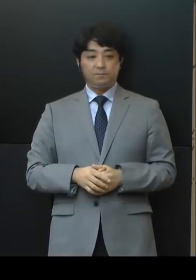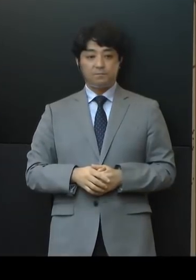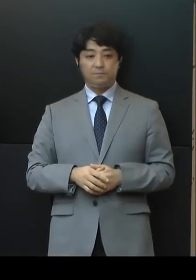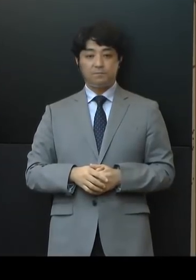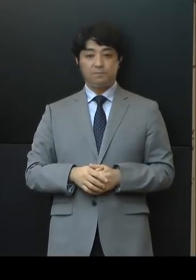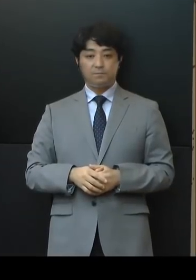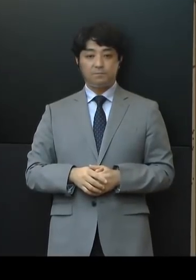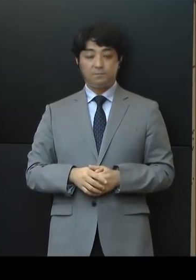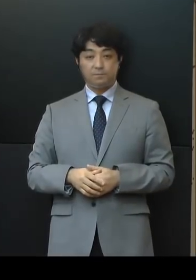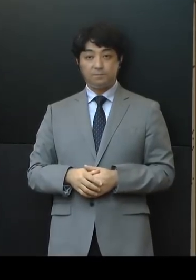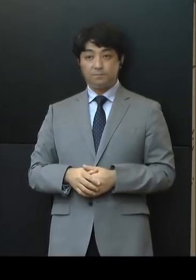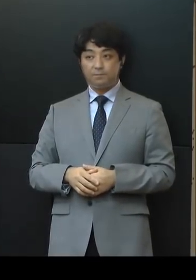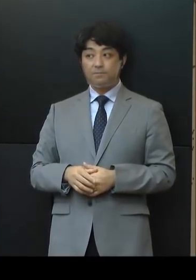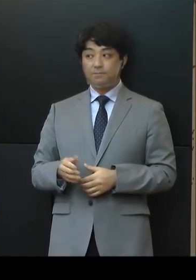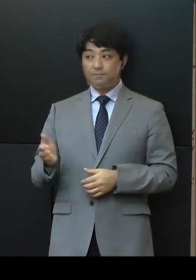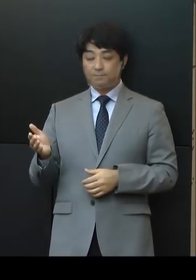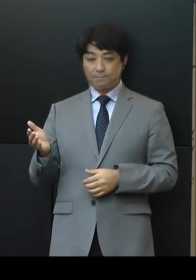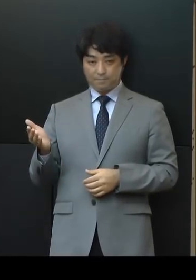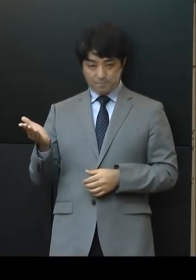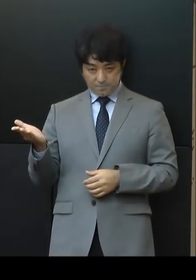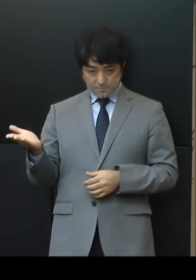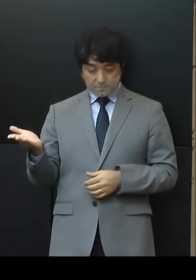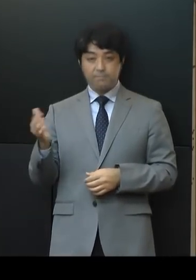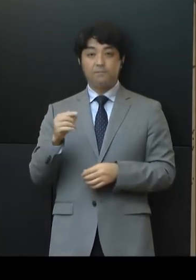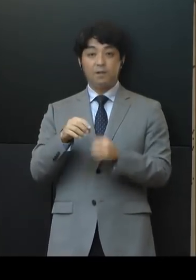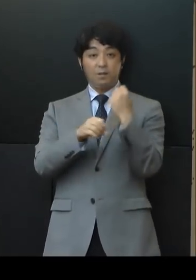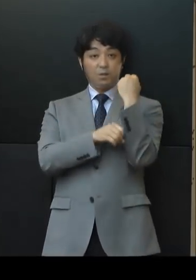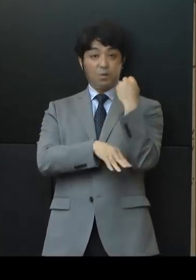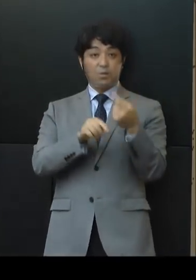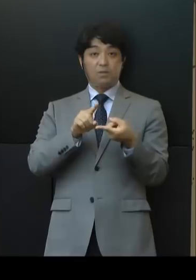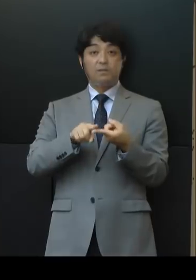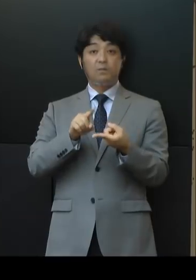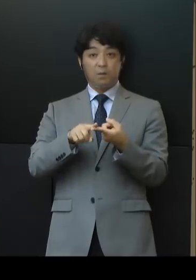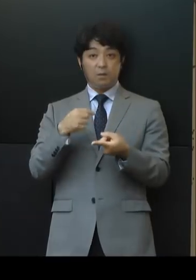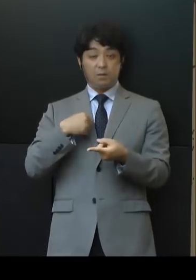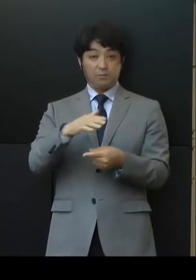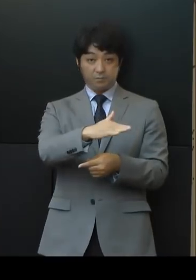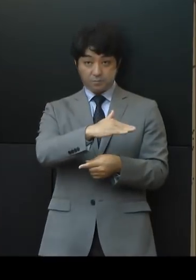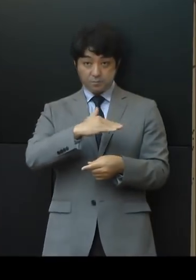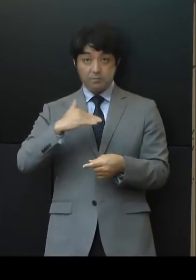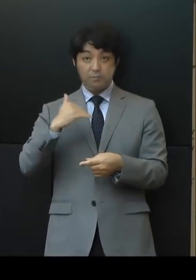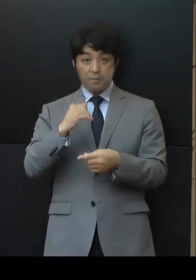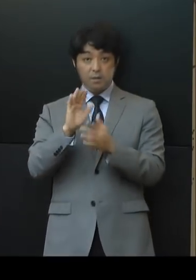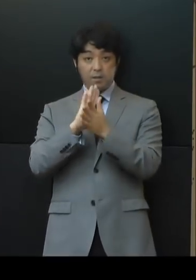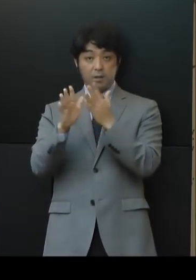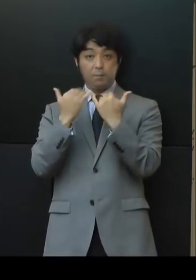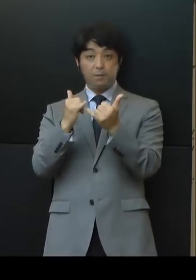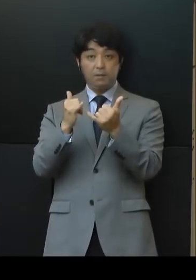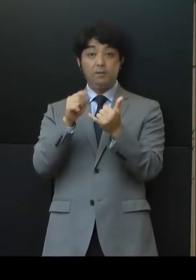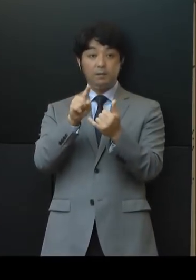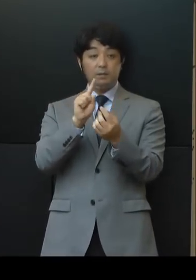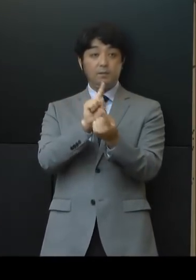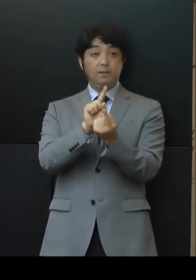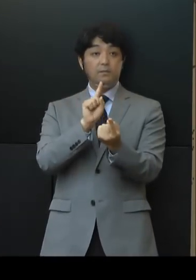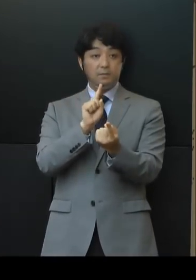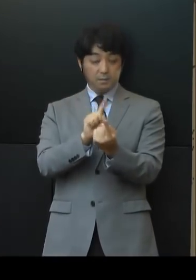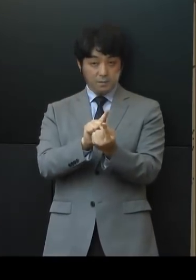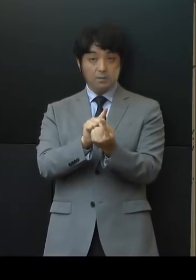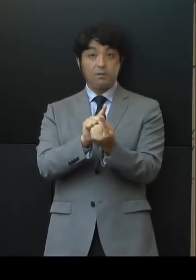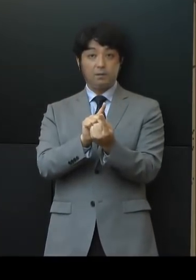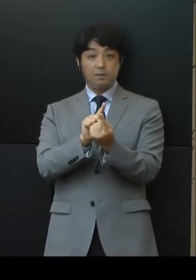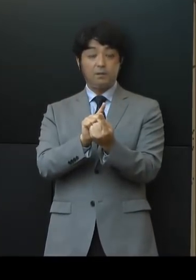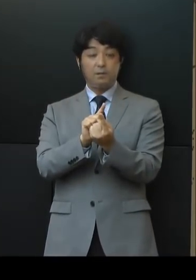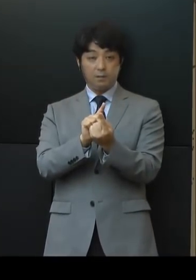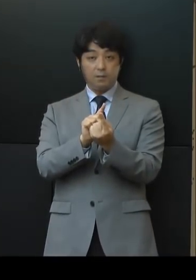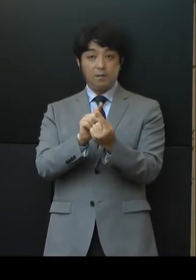中で含めて みて、はい、基本的に私たちは県民の皆さんが、県